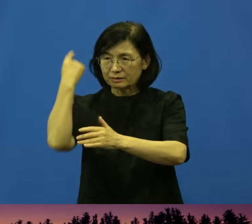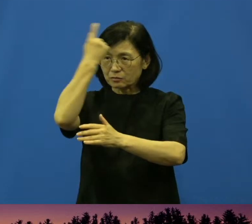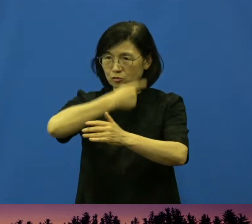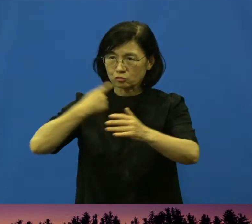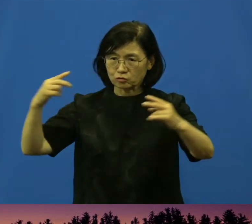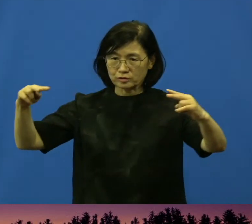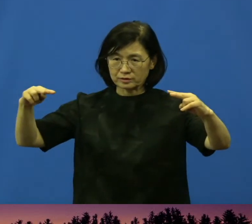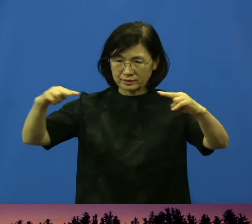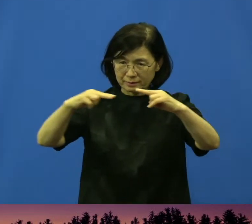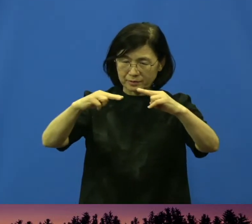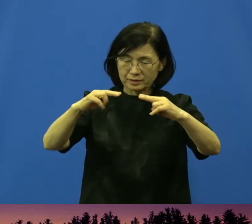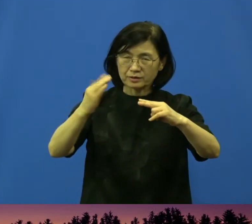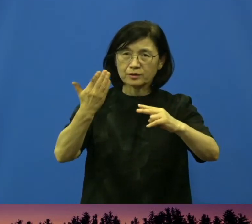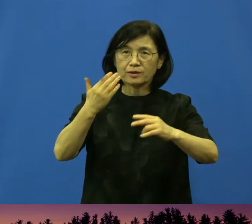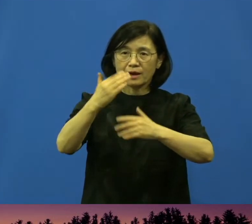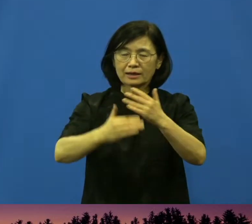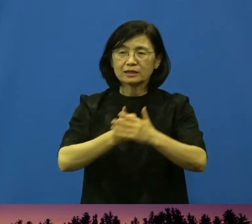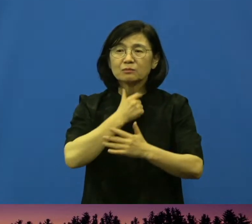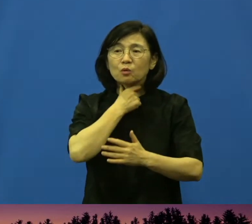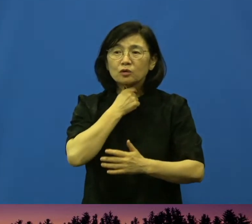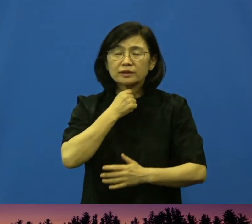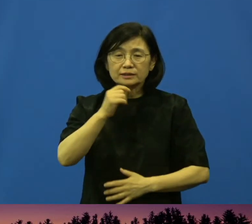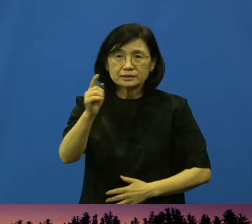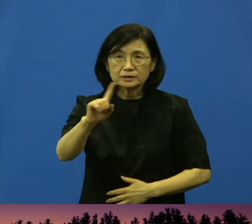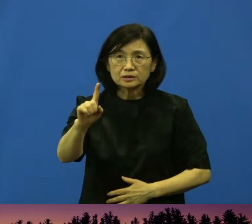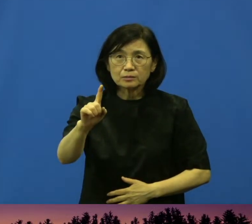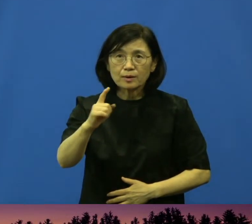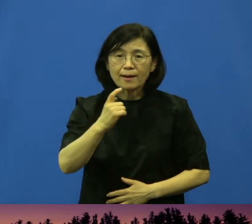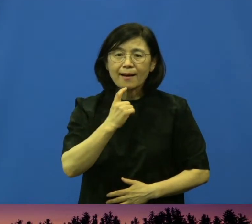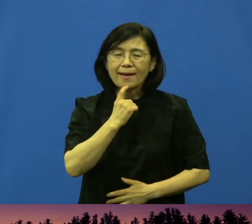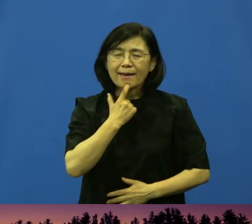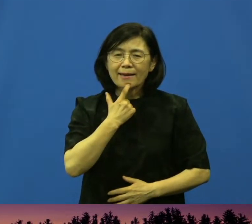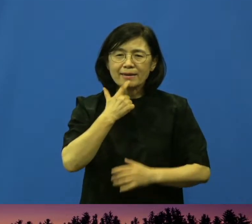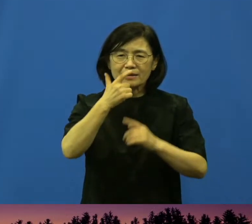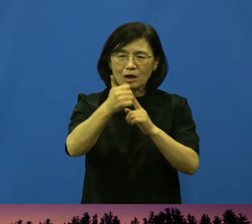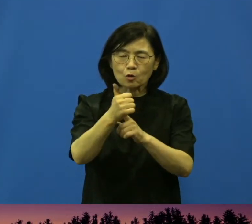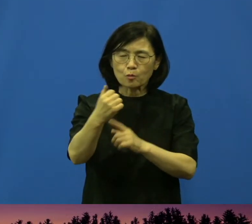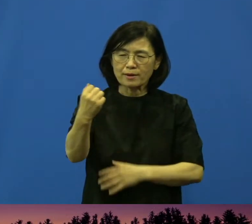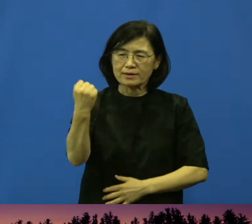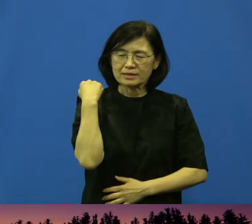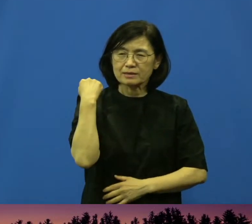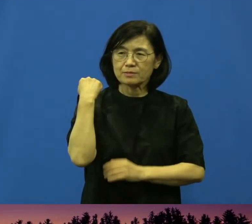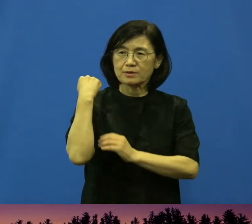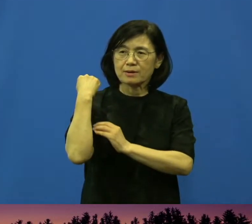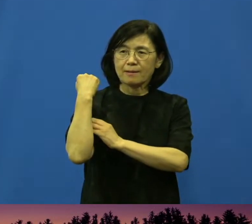하나님이 하시고자 하는 것은 야곱의 힘을 빼시는 거예요.